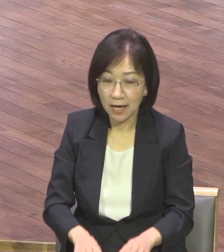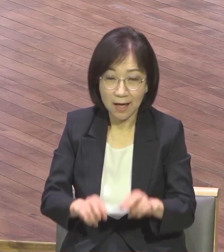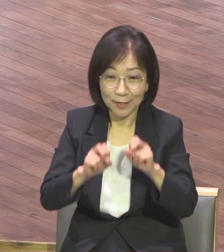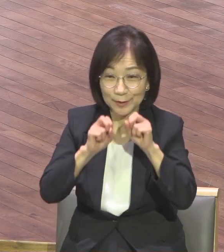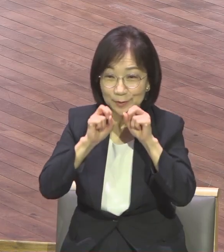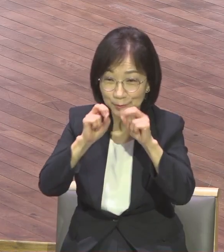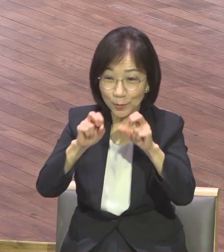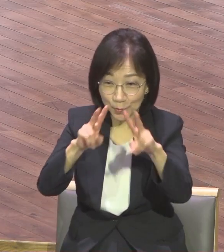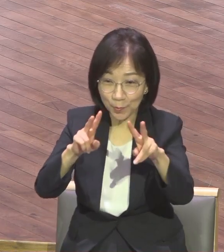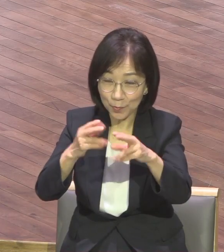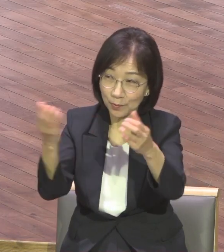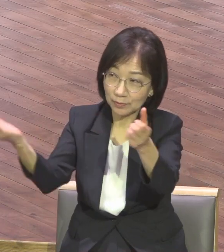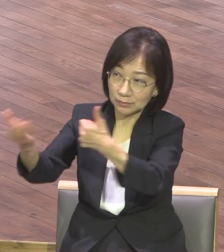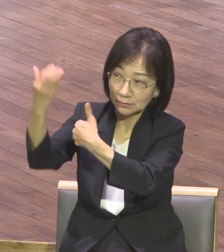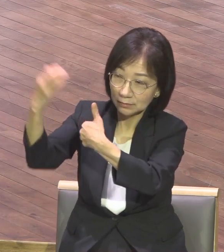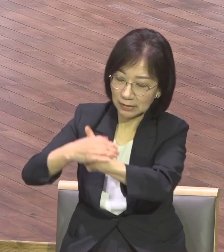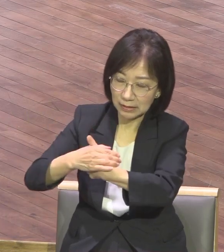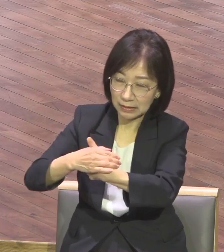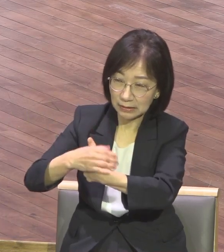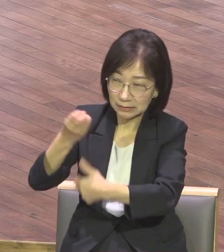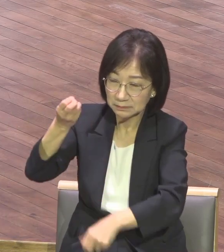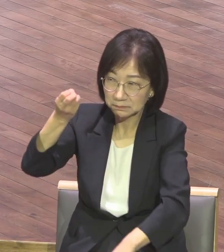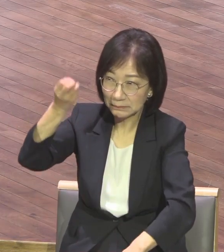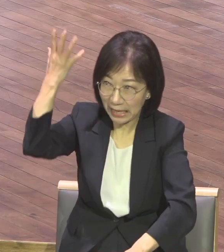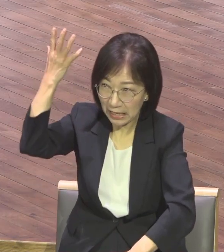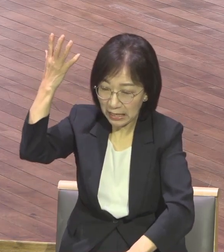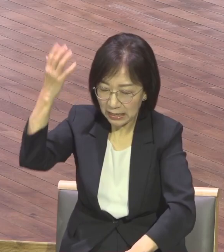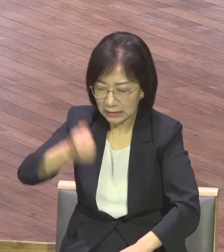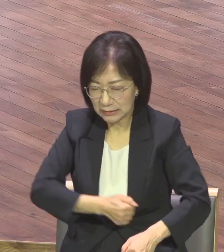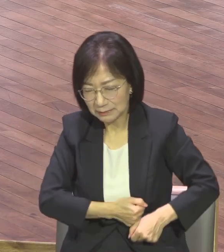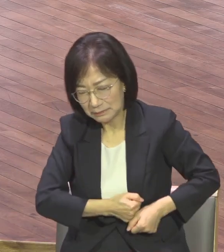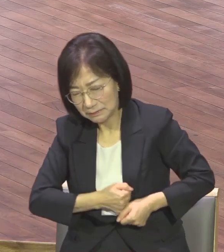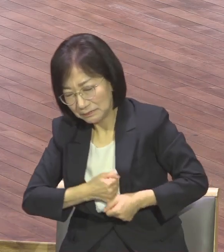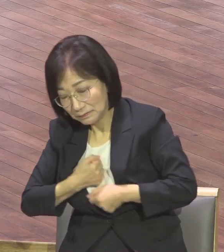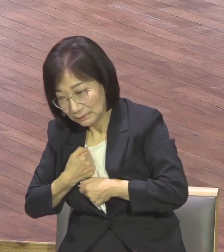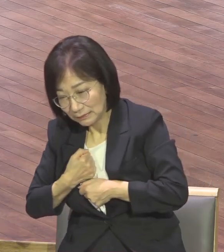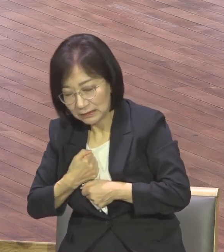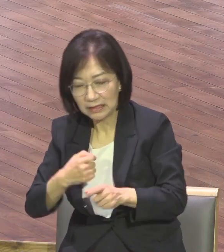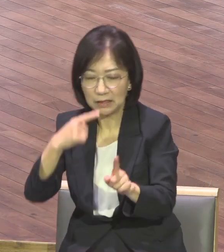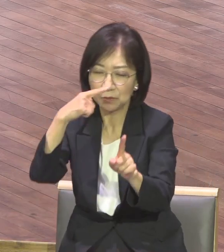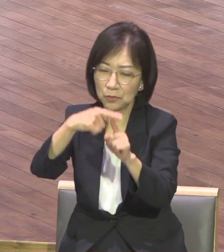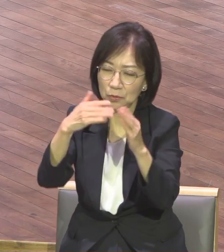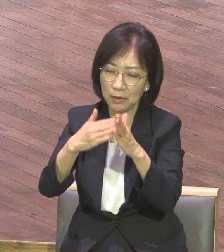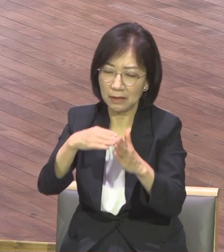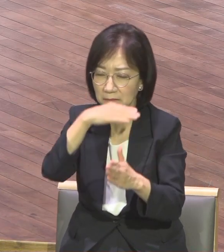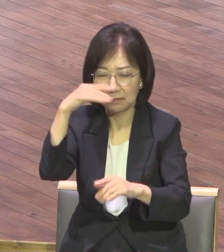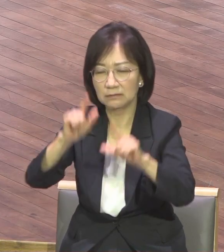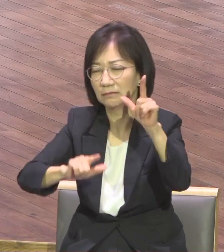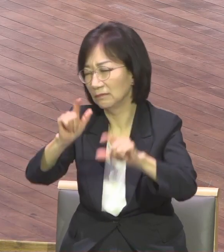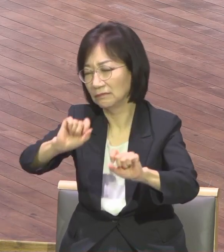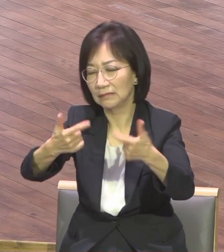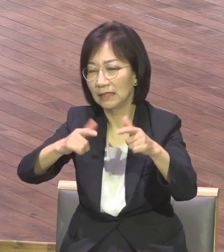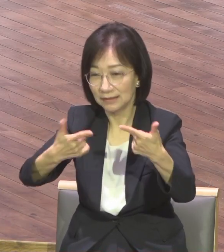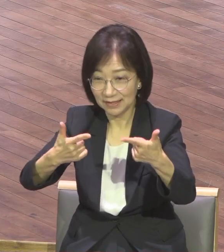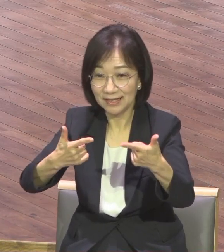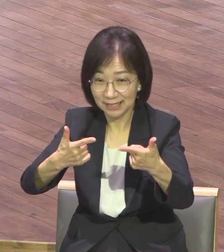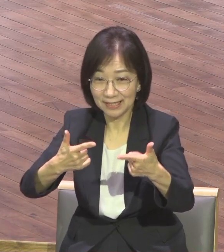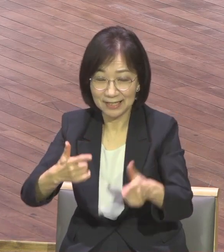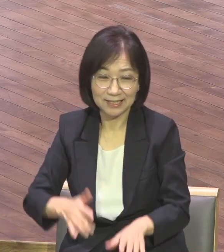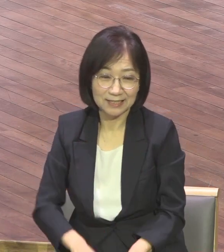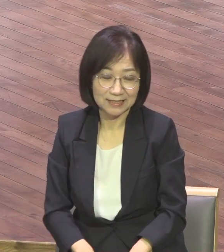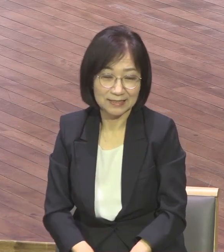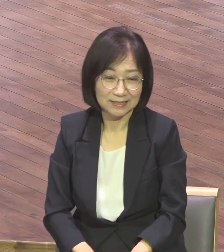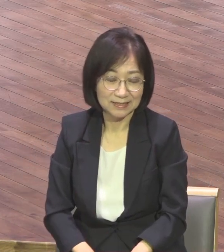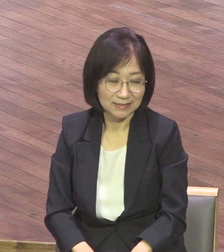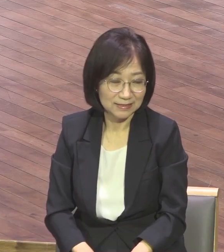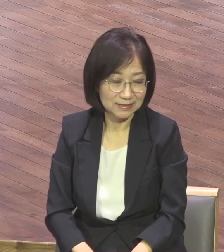본질을 잃어버린 교회다 그랬어요. 선교 사명 잃어버린 건 교회가 아니에요. 교회 본질 잃어버린 것이다.